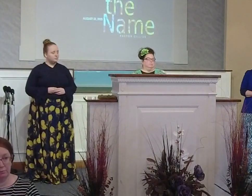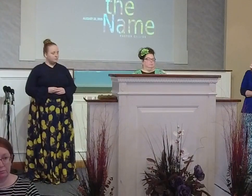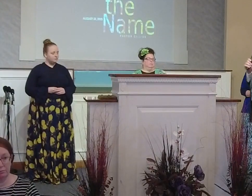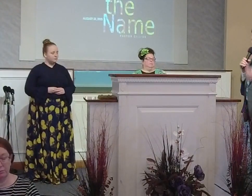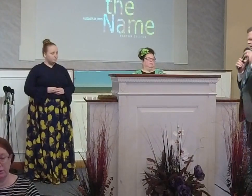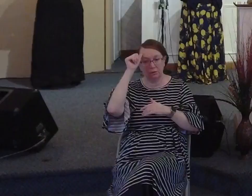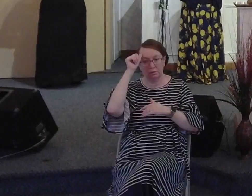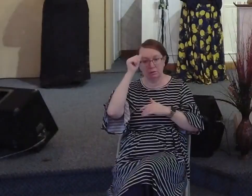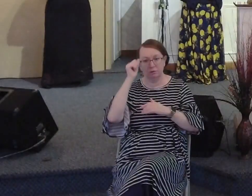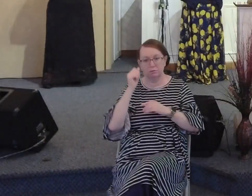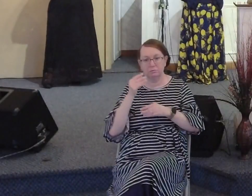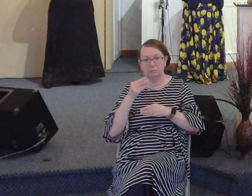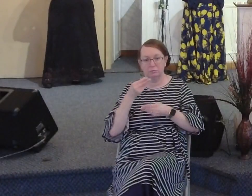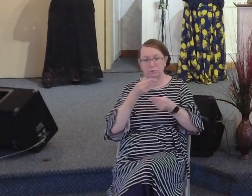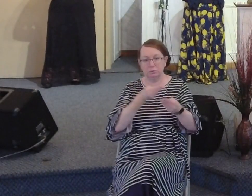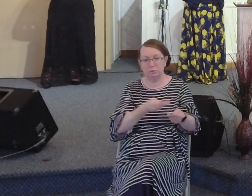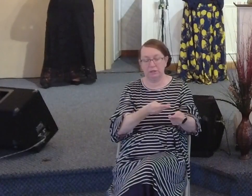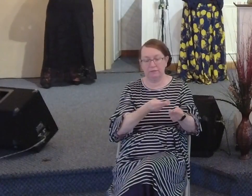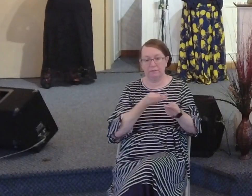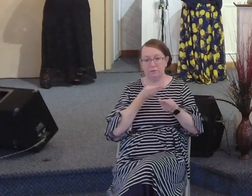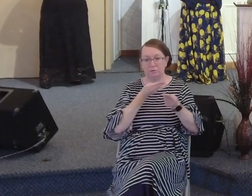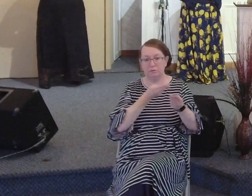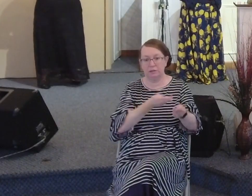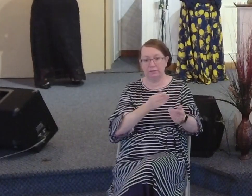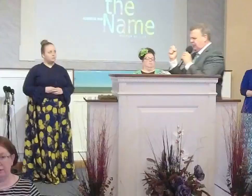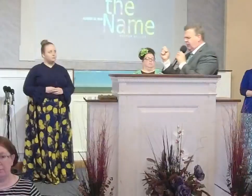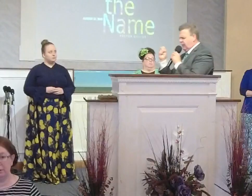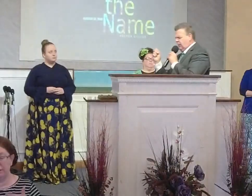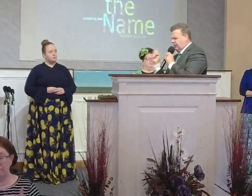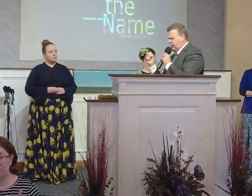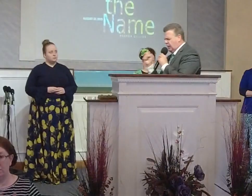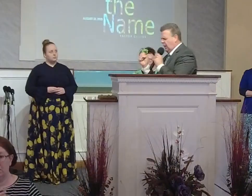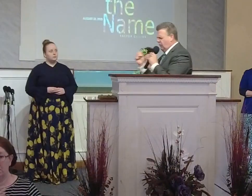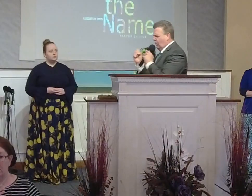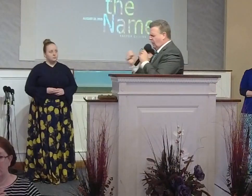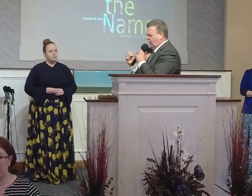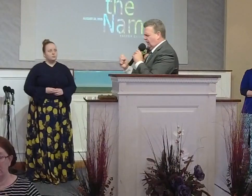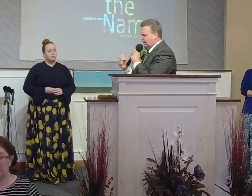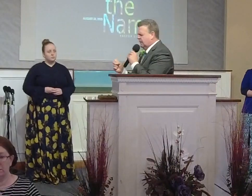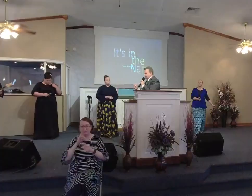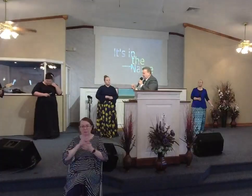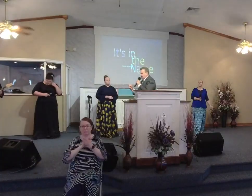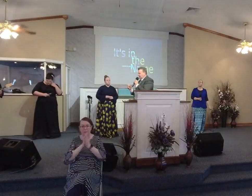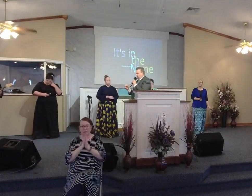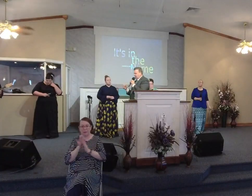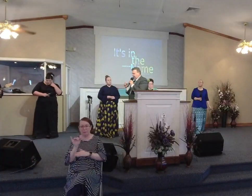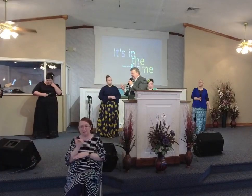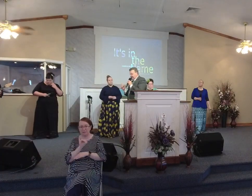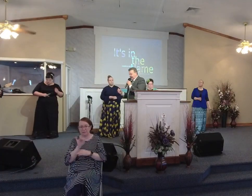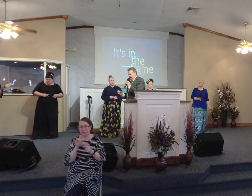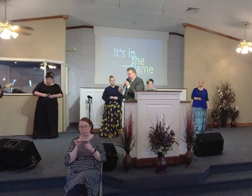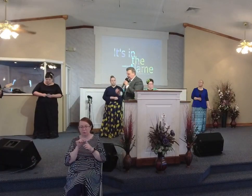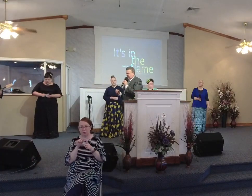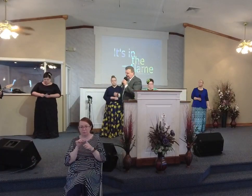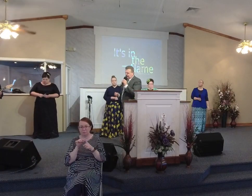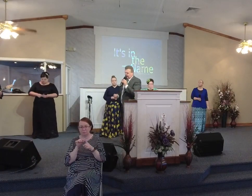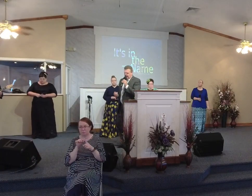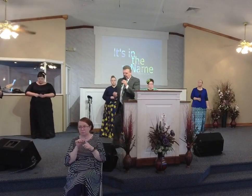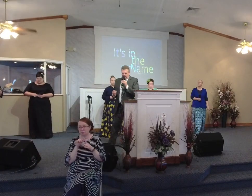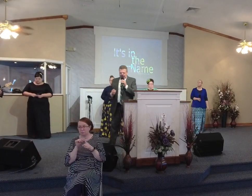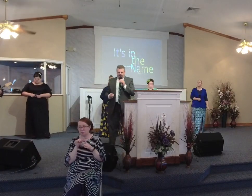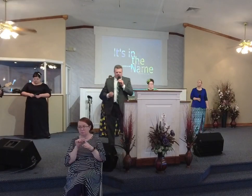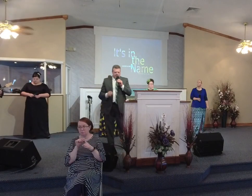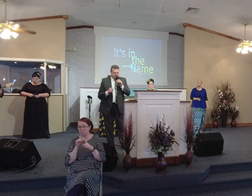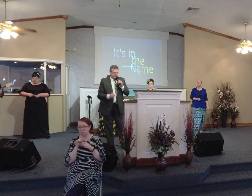en Adán para darle vida. Y esa porción de la Biblia dice que el